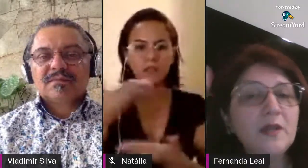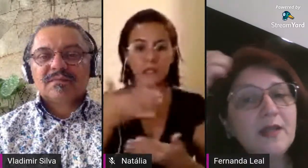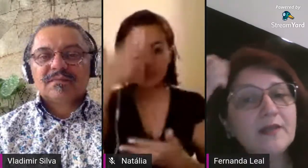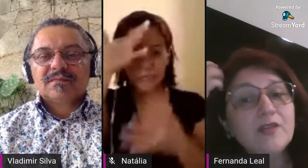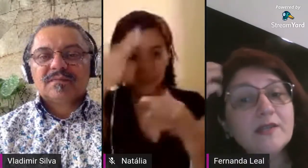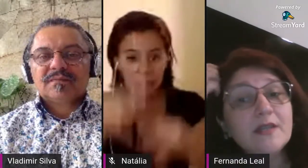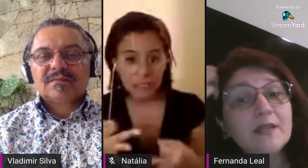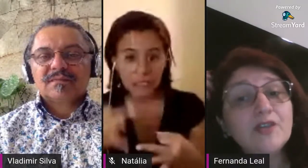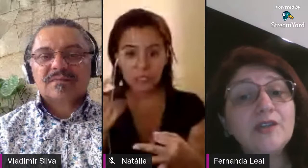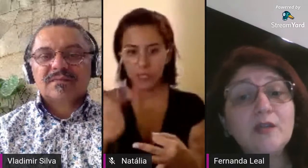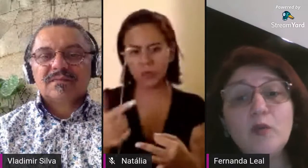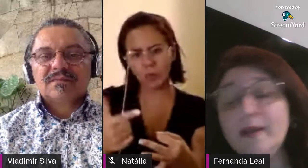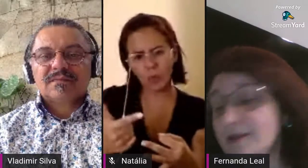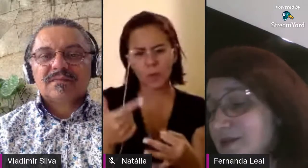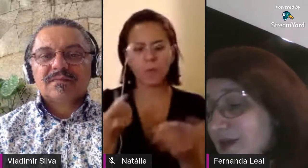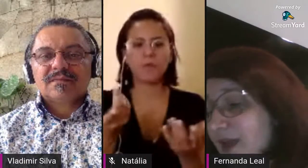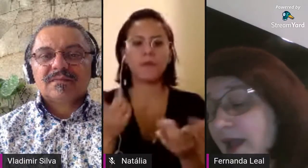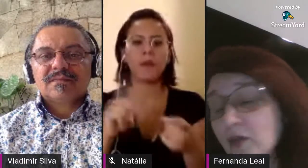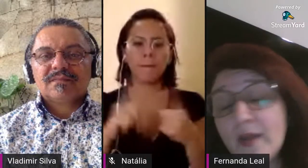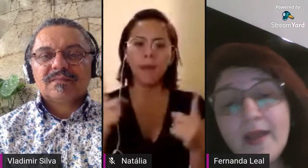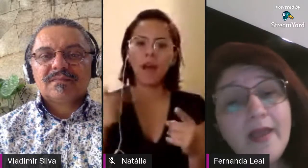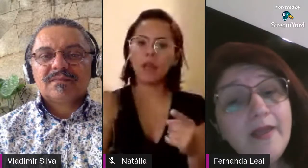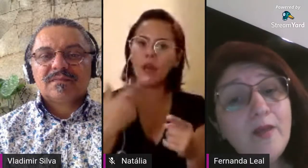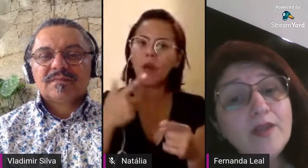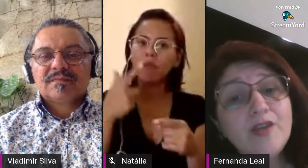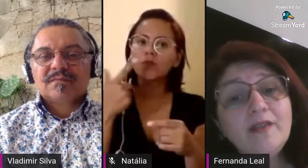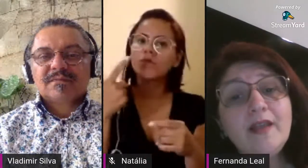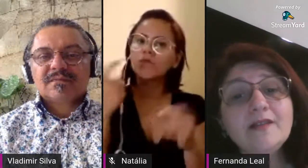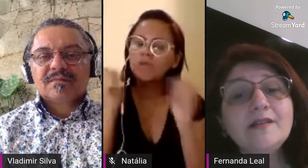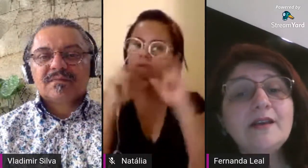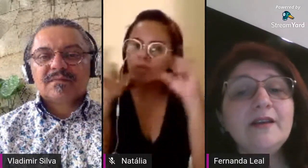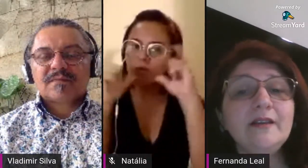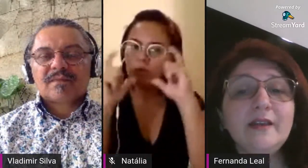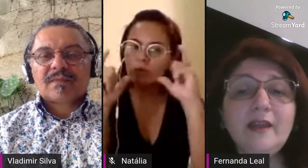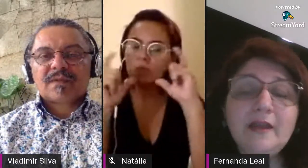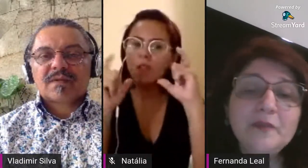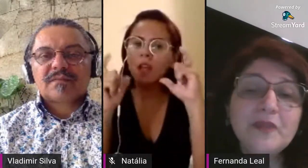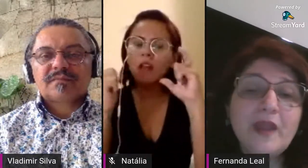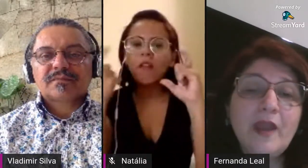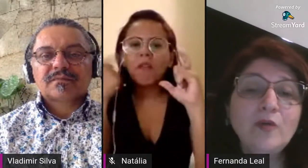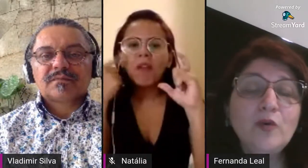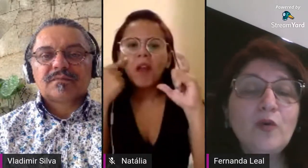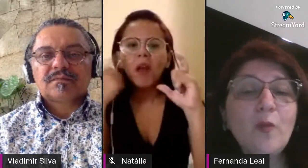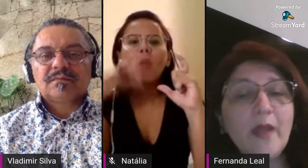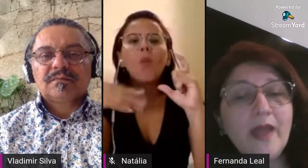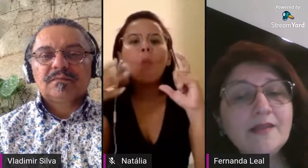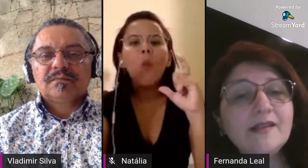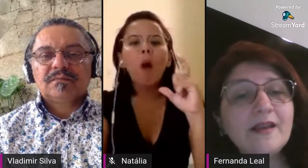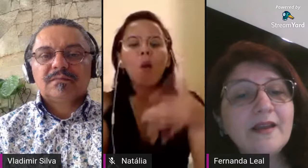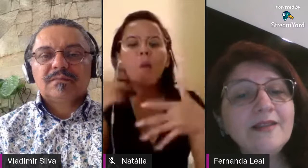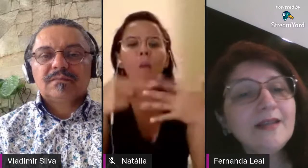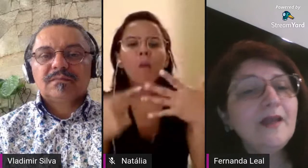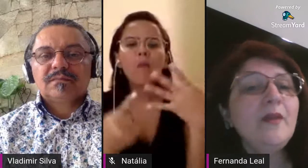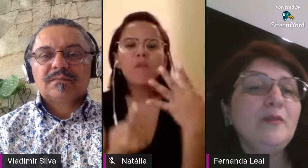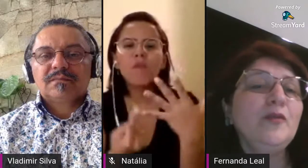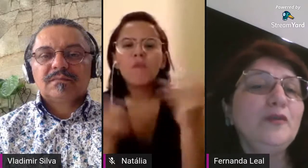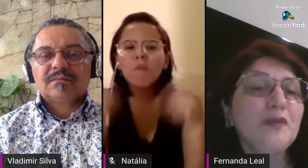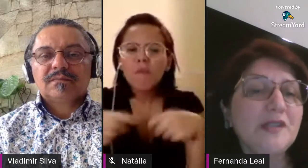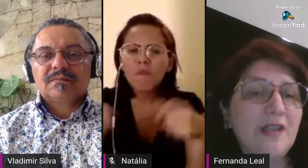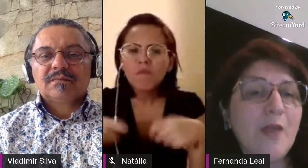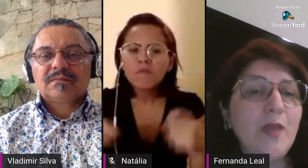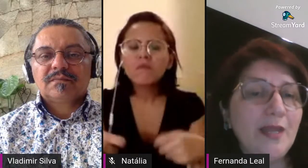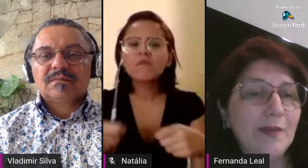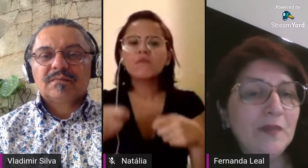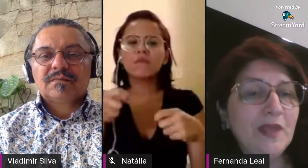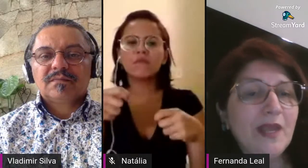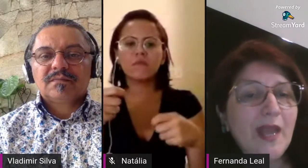as possibilidades da gente atuar nesse cenário. E eu achei interessante que Elton começa exatamente por onde